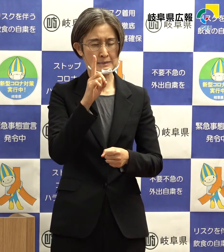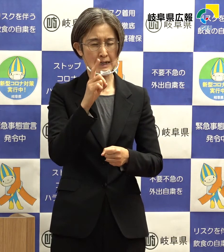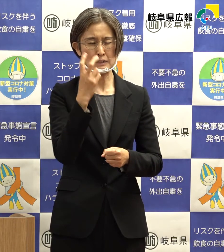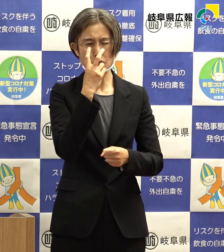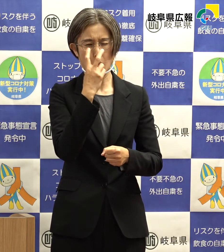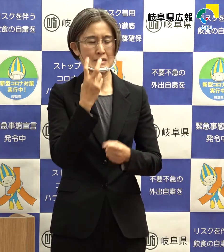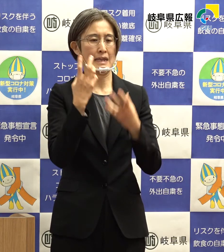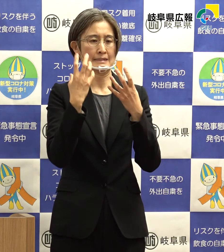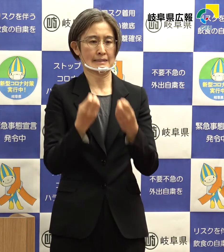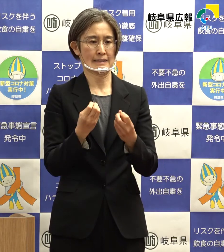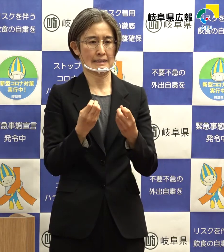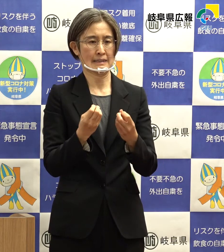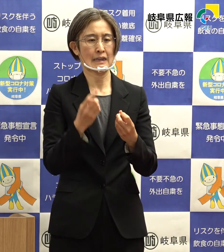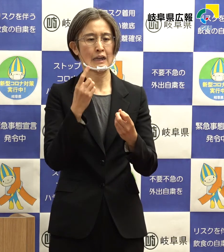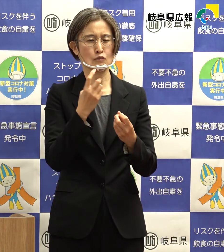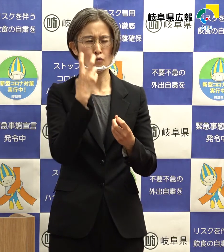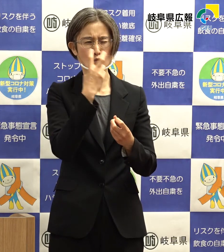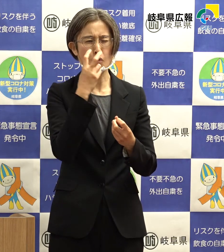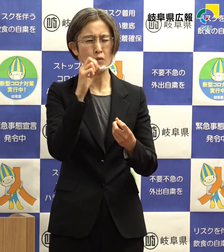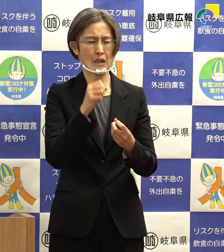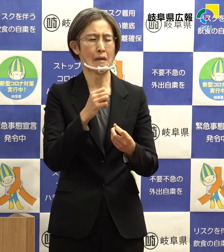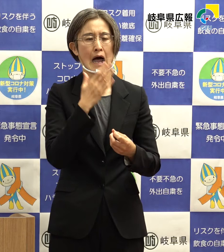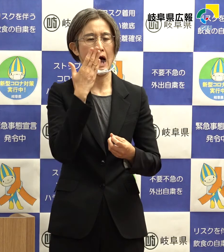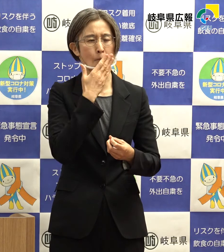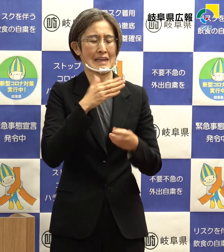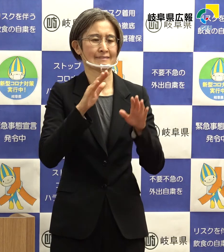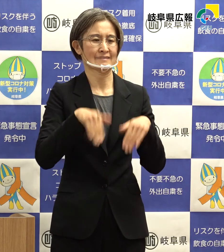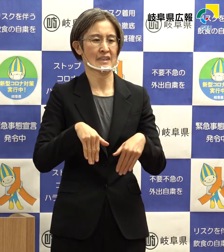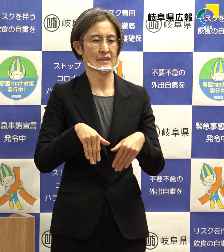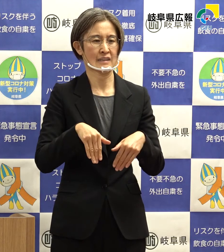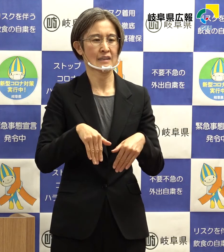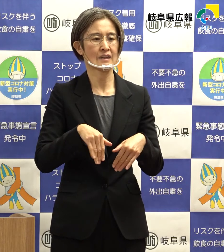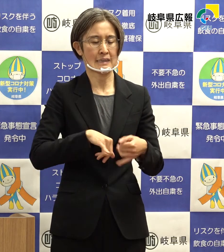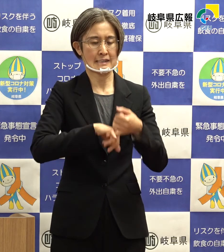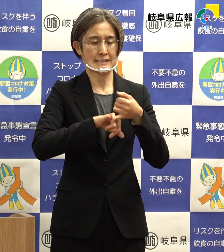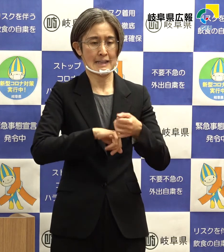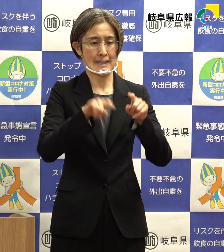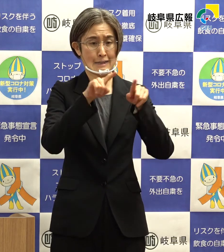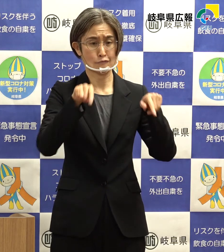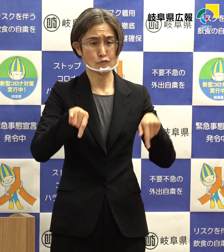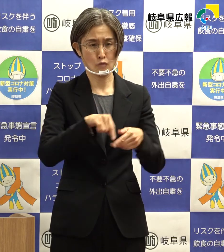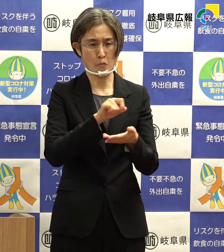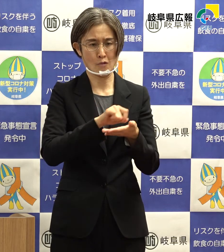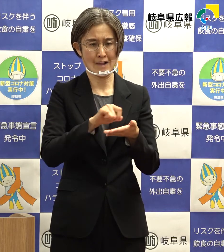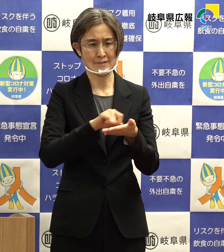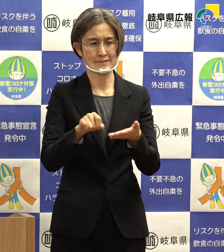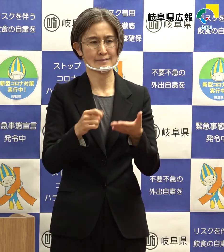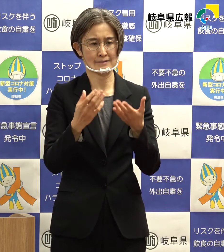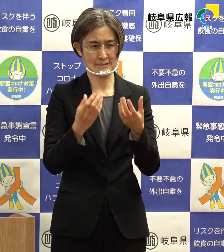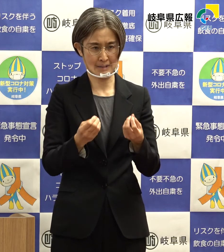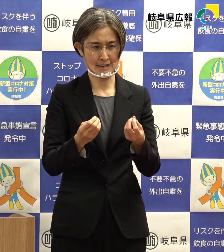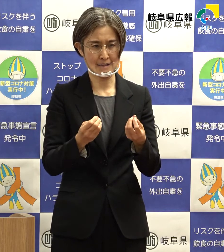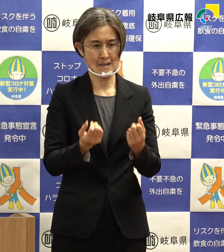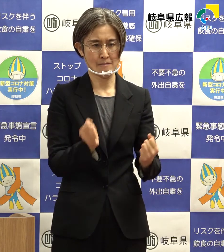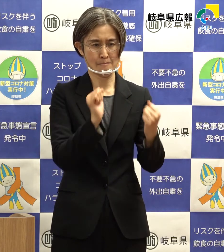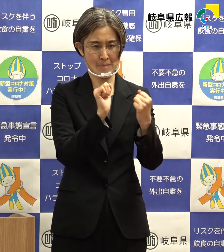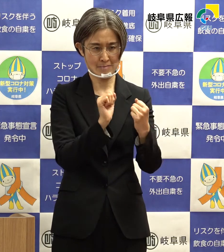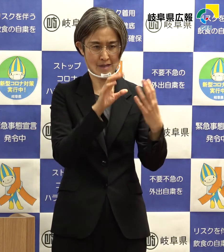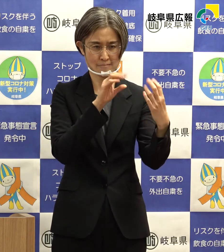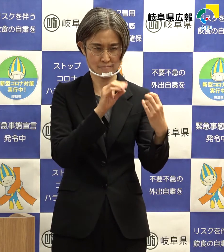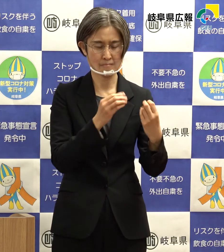査をして、でその調査が非常に甘かったと、誓約書も書きですよ、 面談もしです